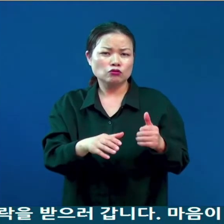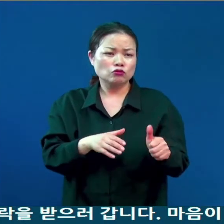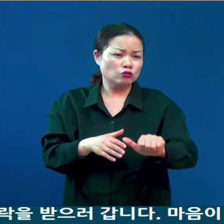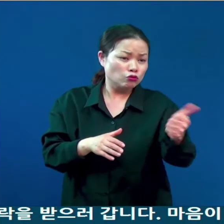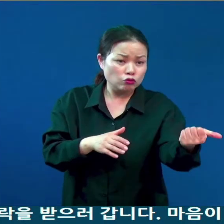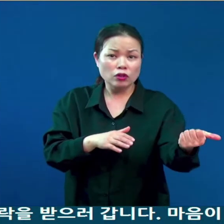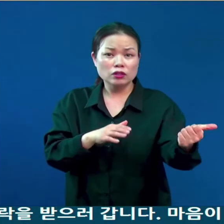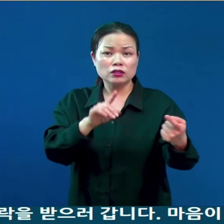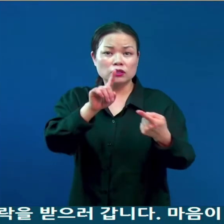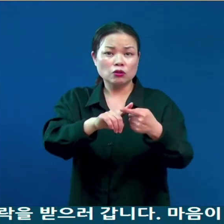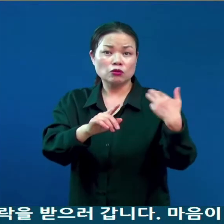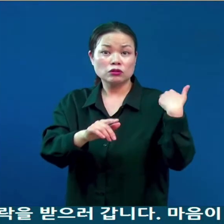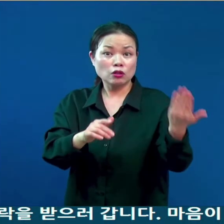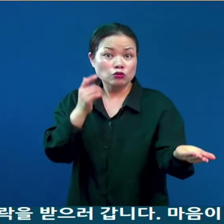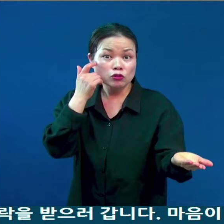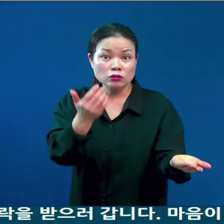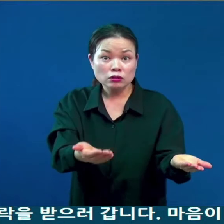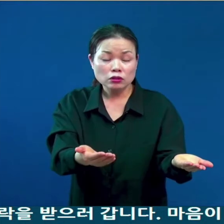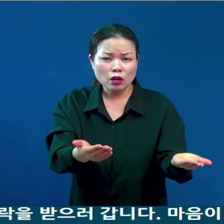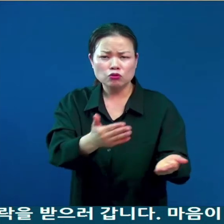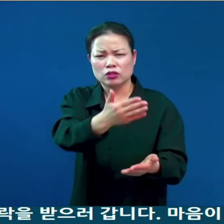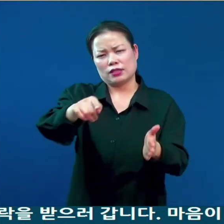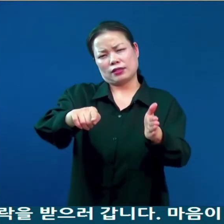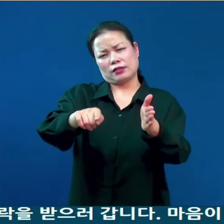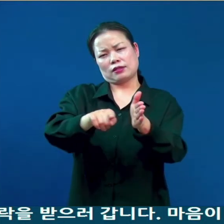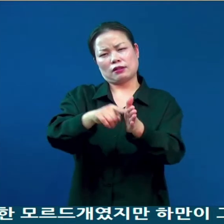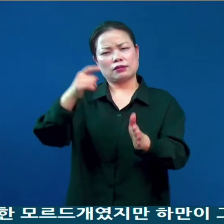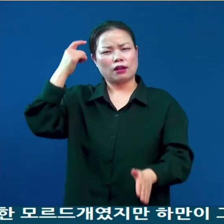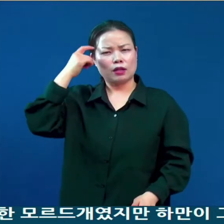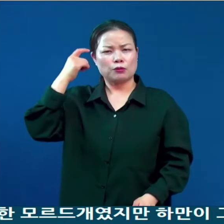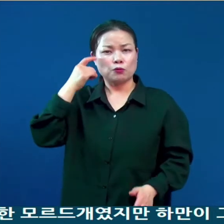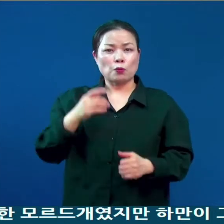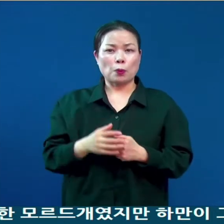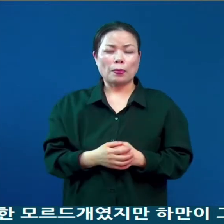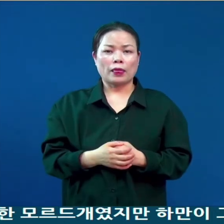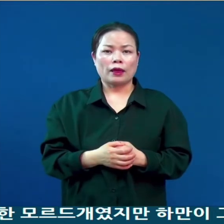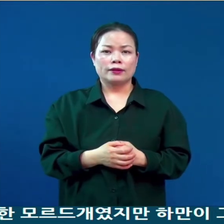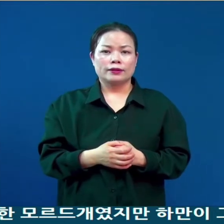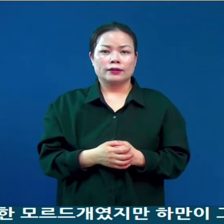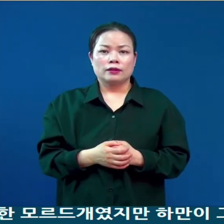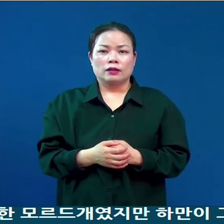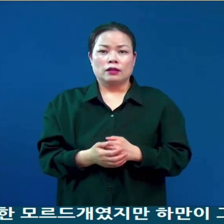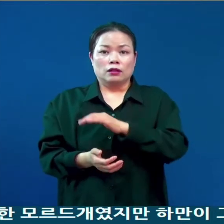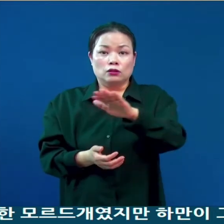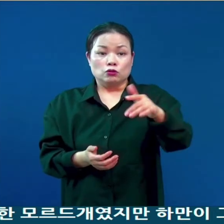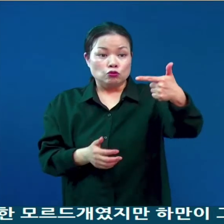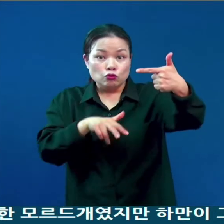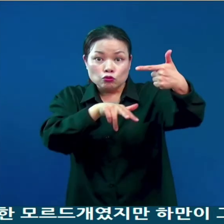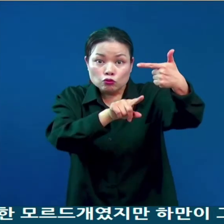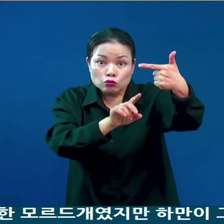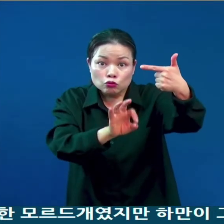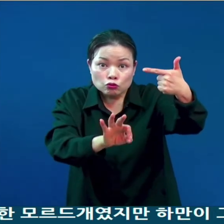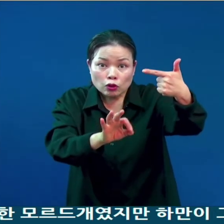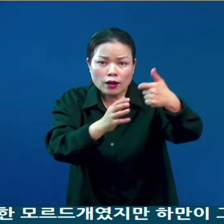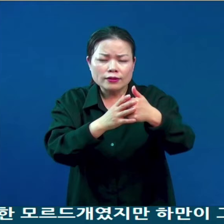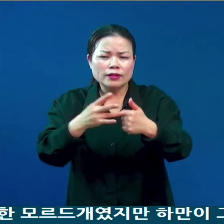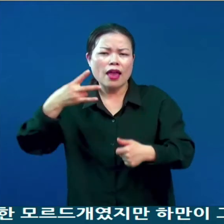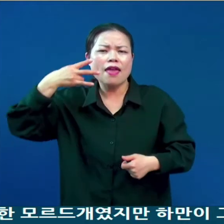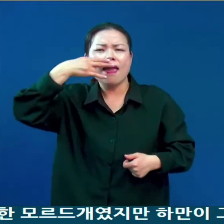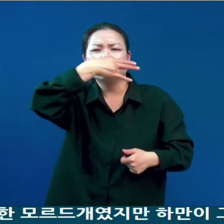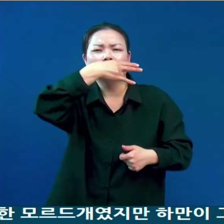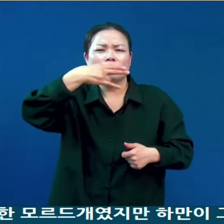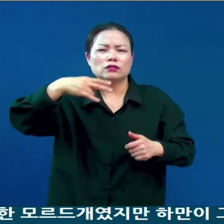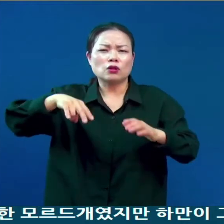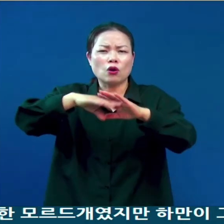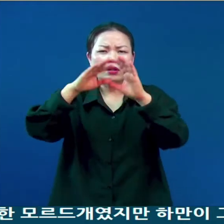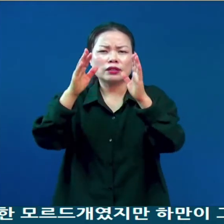것인가? 우리는 이런 질문을 우리 신앙 가운데 던져보게 됩니다. 근데 6장에 들어서면서 에스더 전체를 통해서